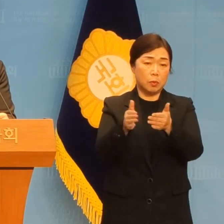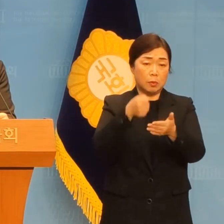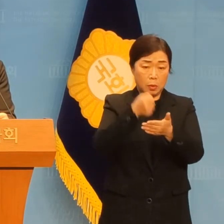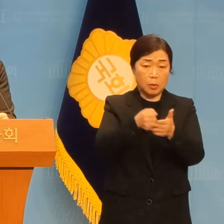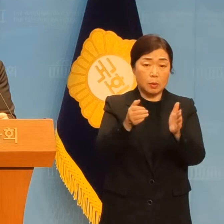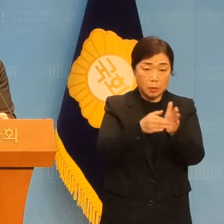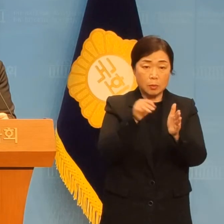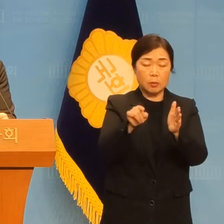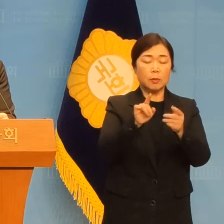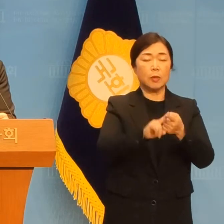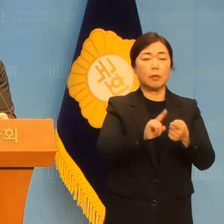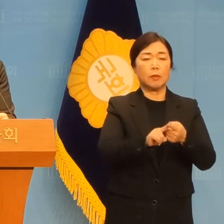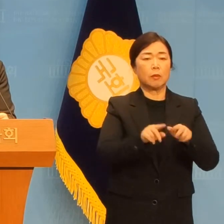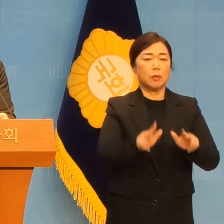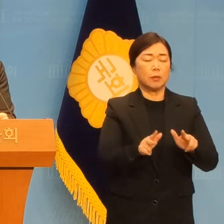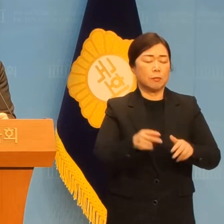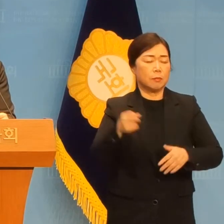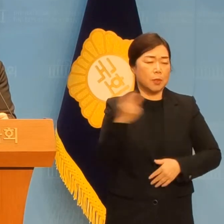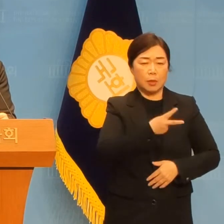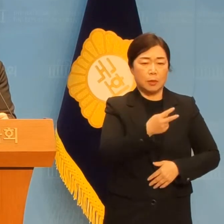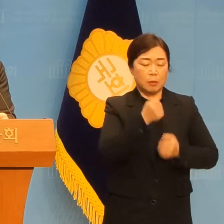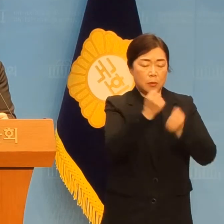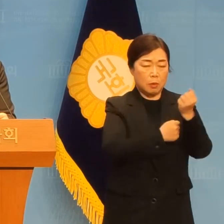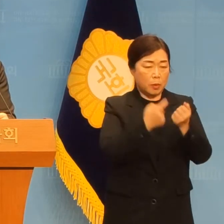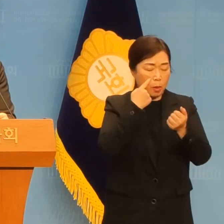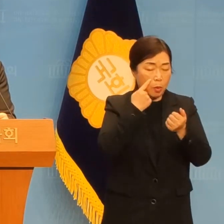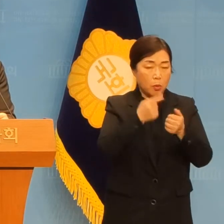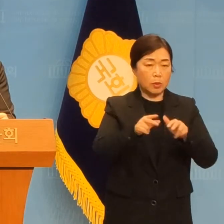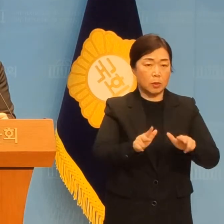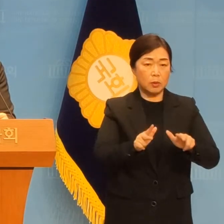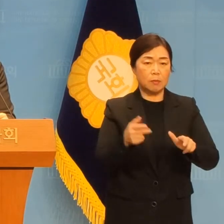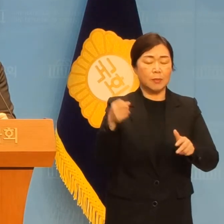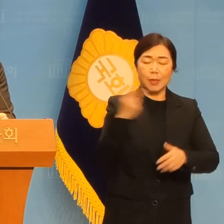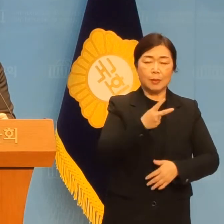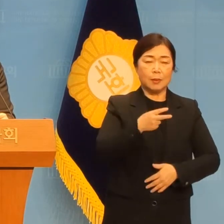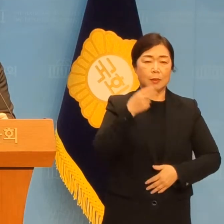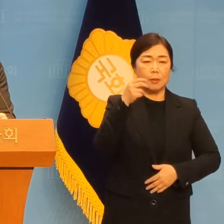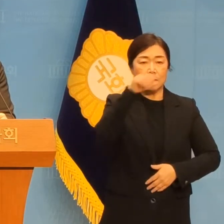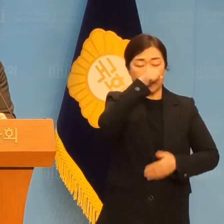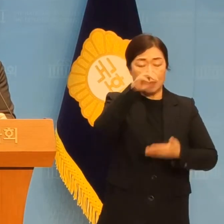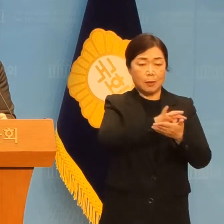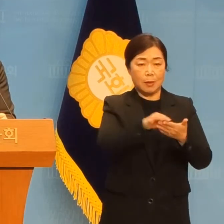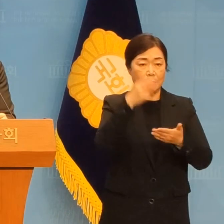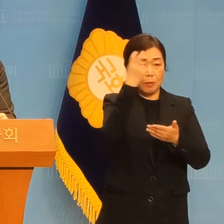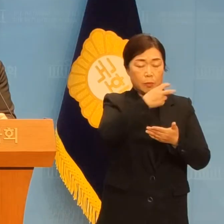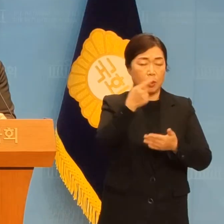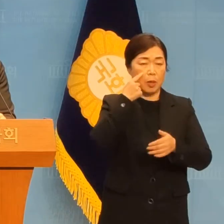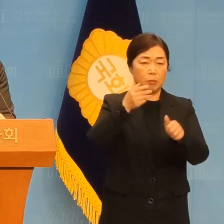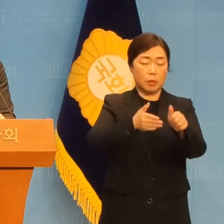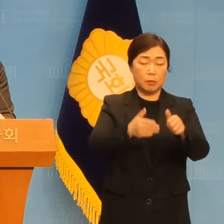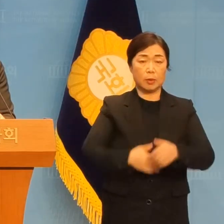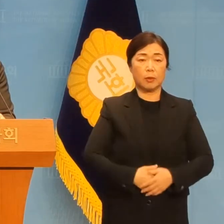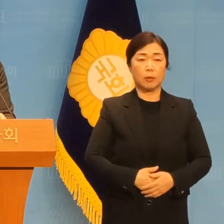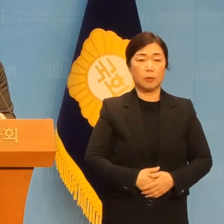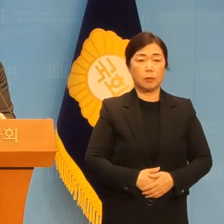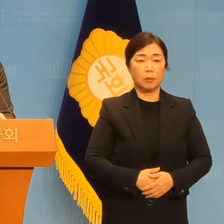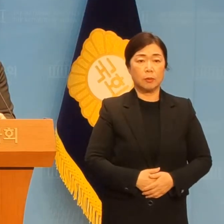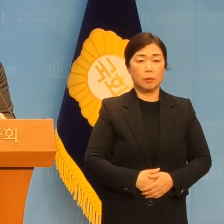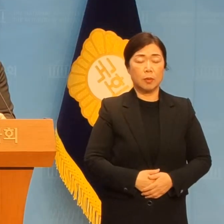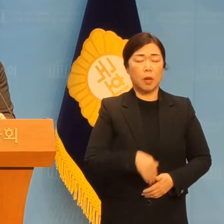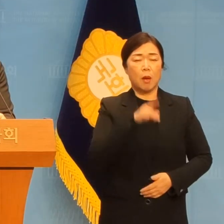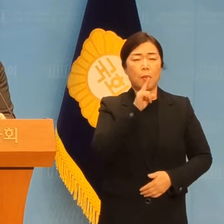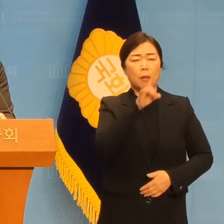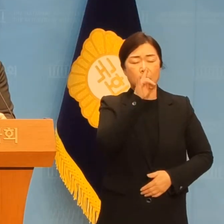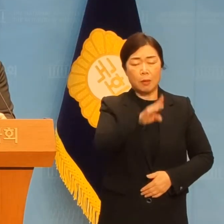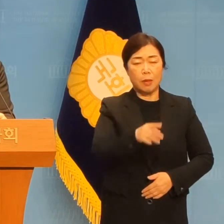대해 국민 앞에 제대로 해명하고 당장 재검토해야 합니다. 개혁신당은 이